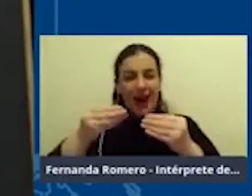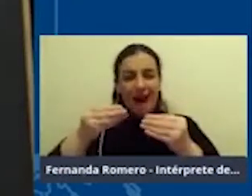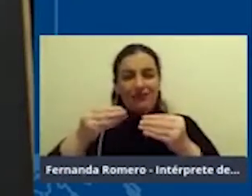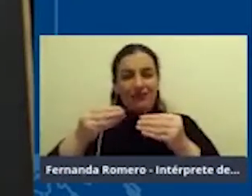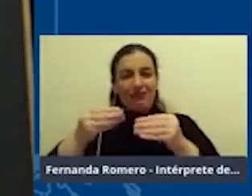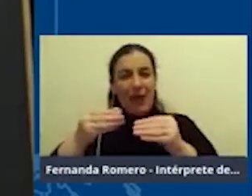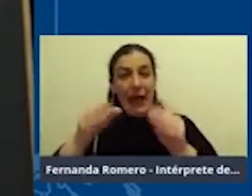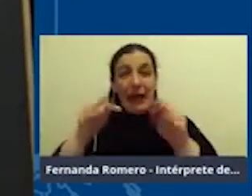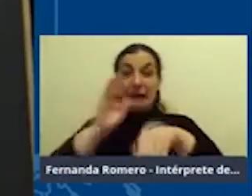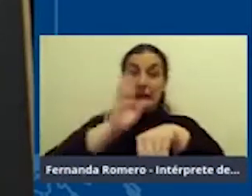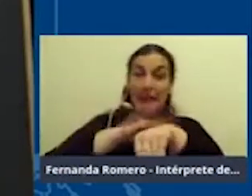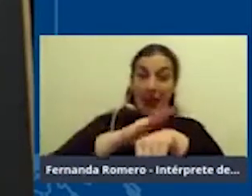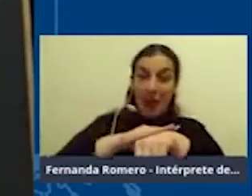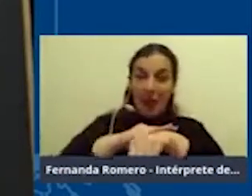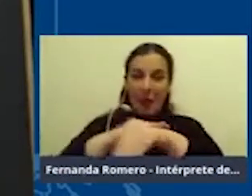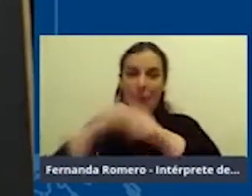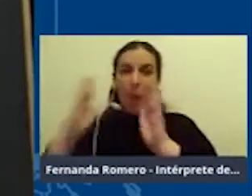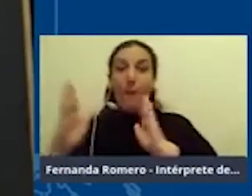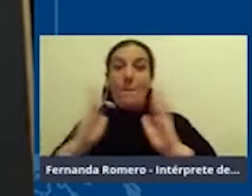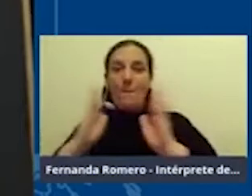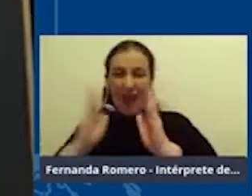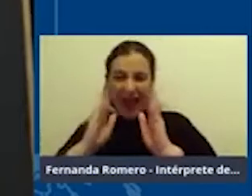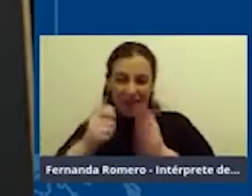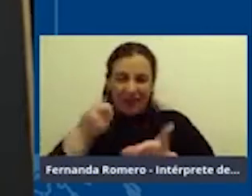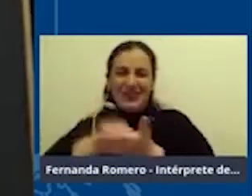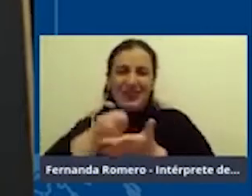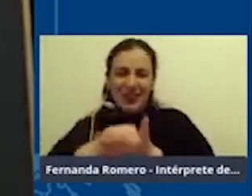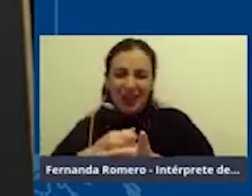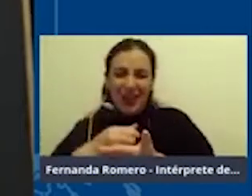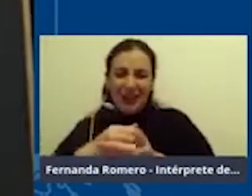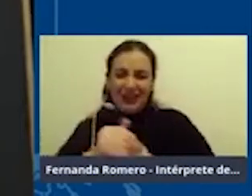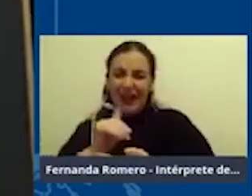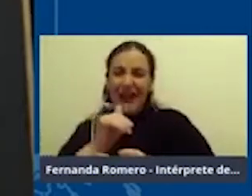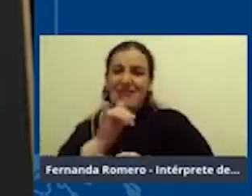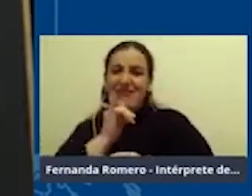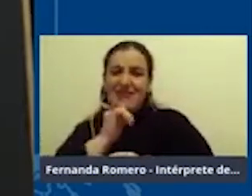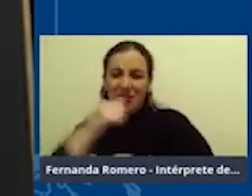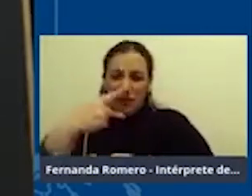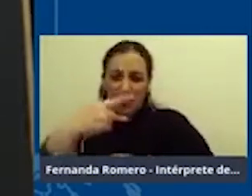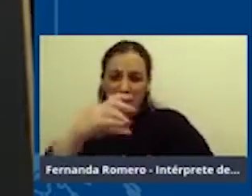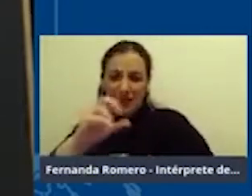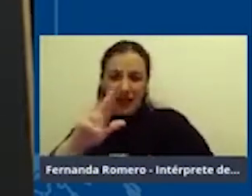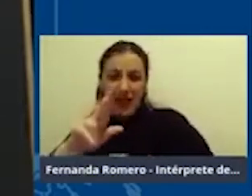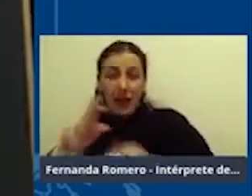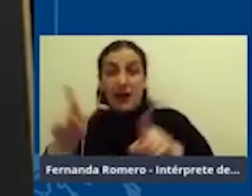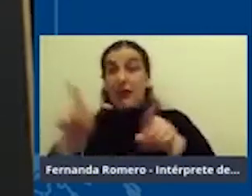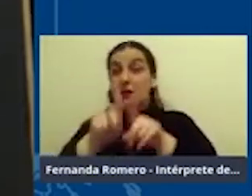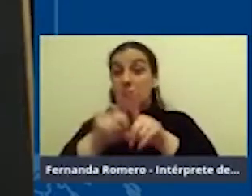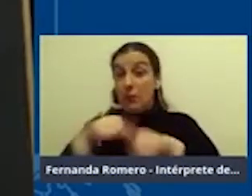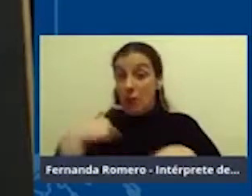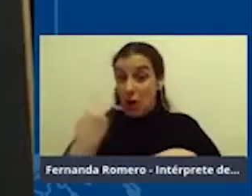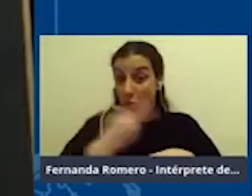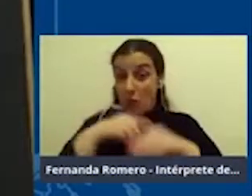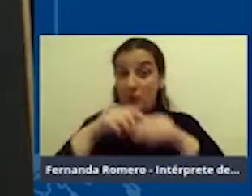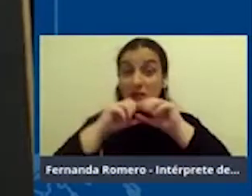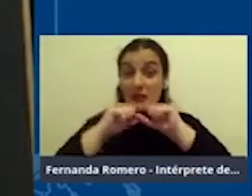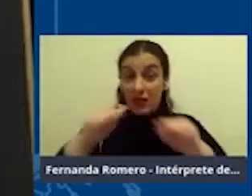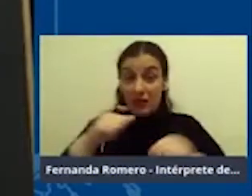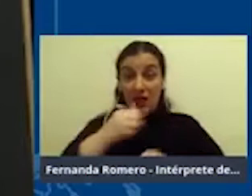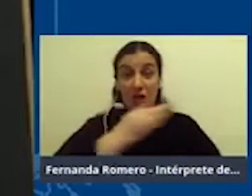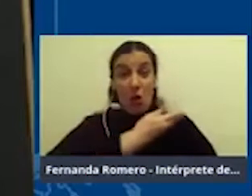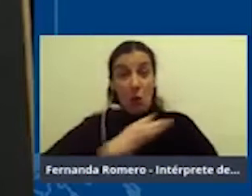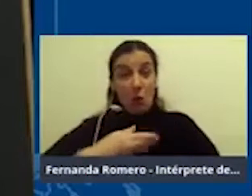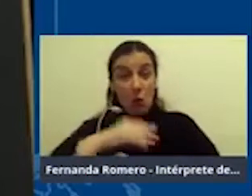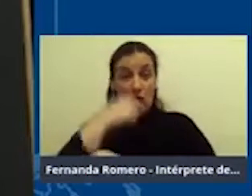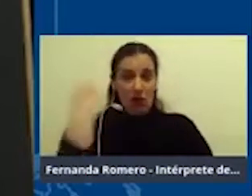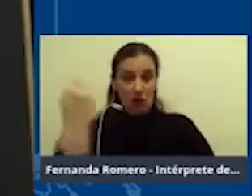prazo da exigência do PCR, e o governo brasileiro e também, claro, a nossa secretaria, o governo do Estado do Rio